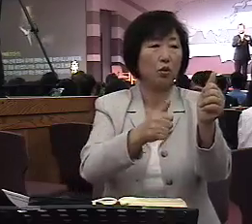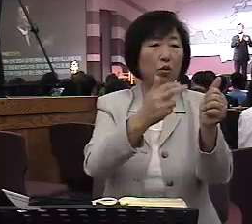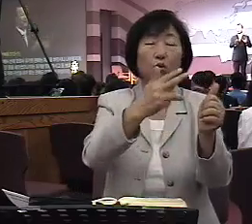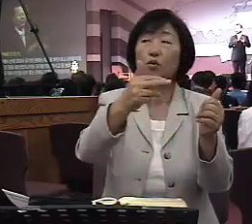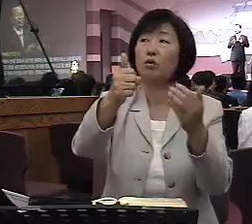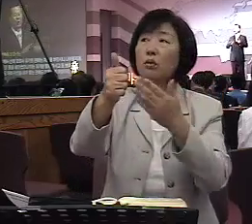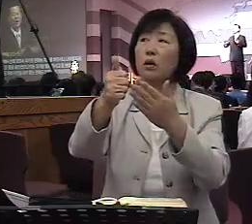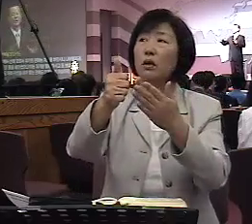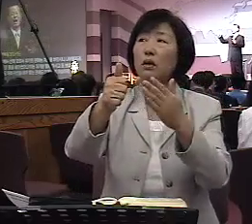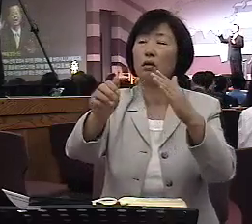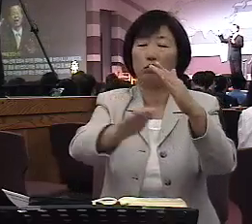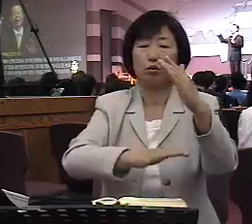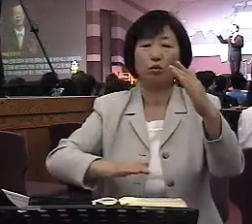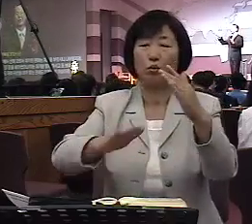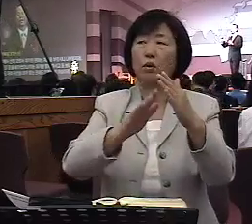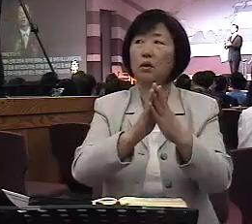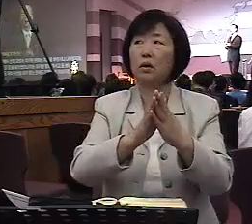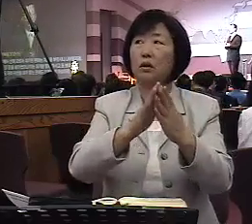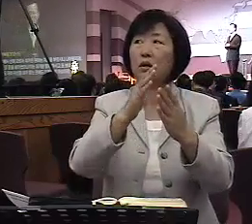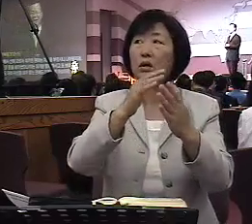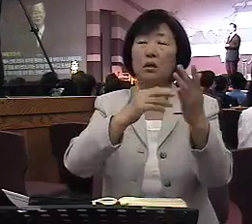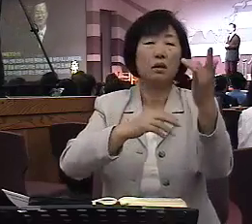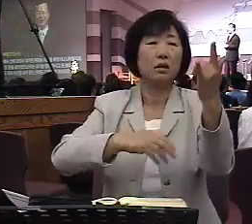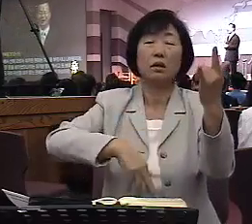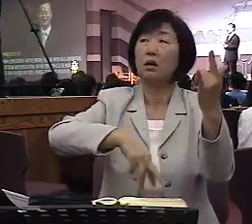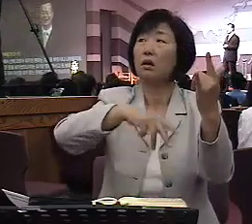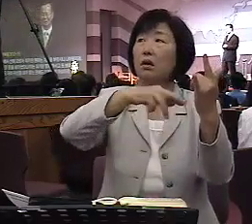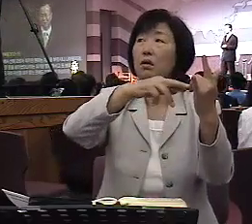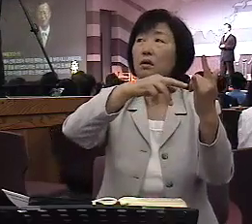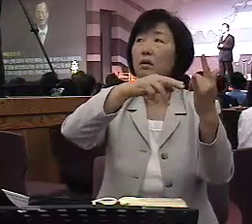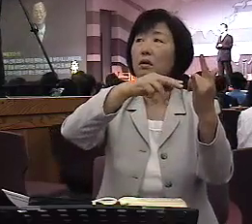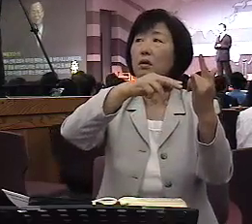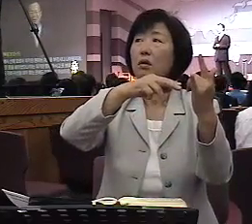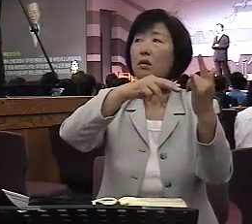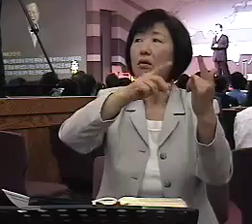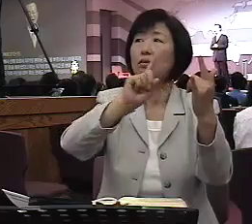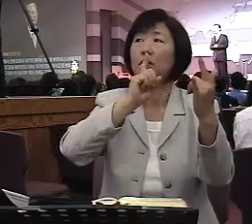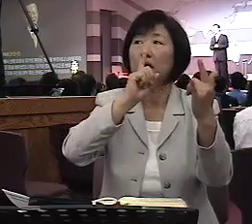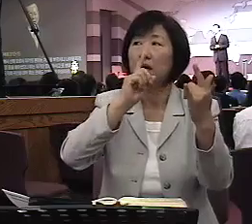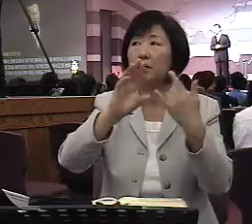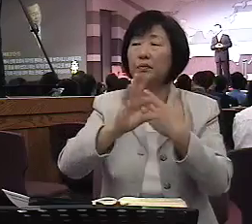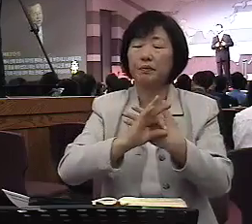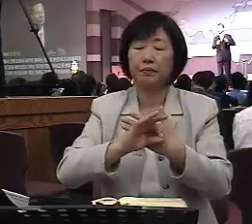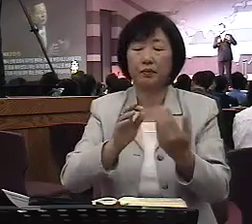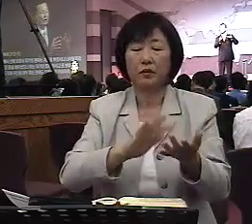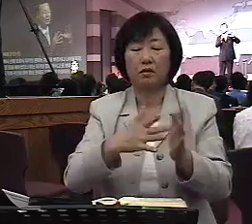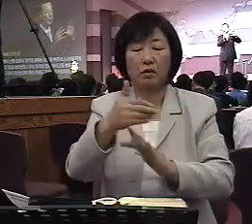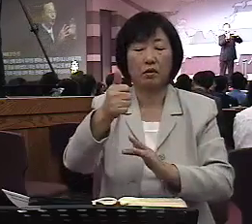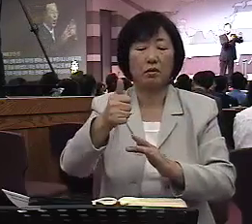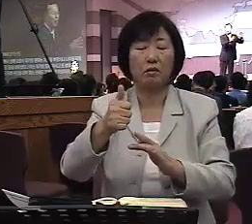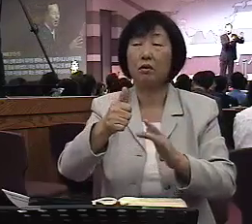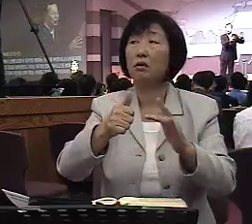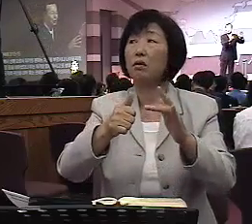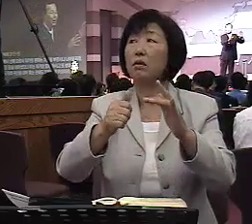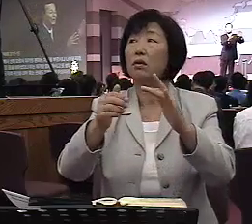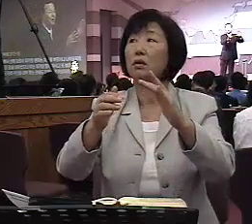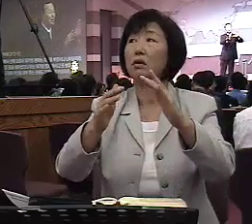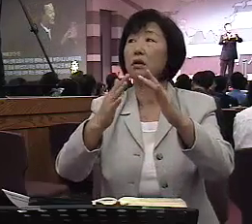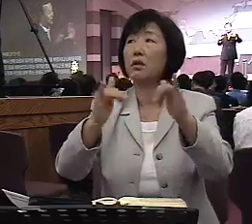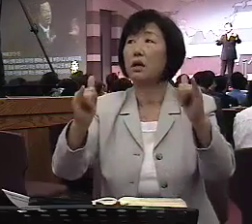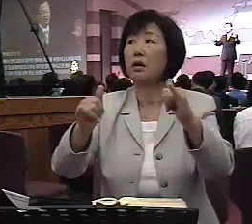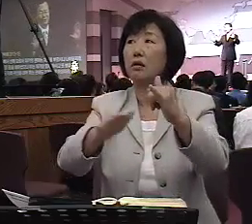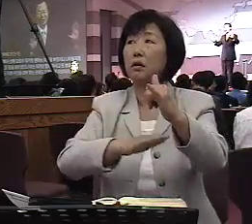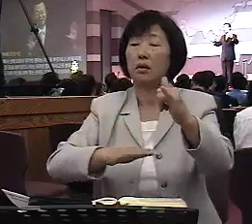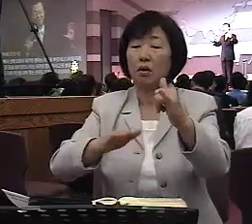주님께서 그 무리들을 놔두고 산에 오르셨다고 말씀을 합니다. 이게 무슨 말씀입니까? 예수님께서 무리들을